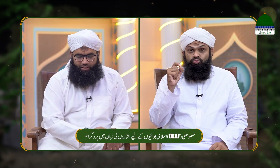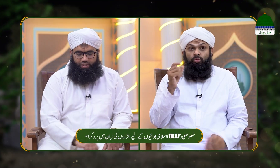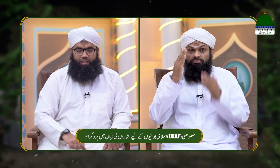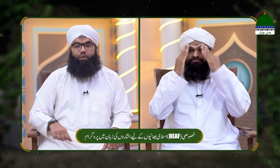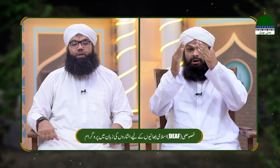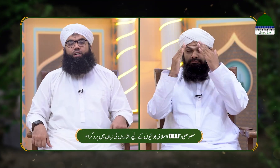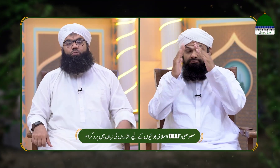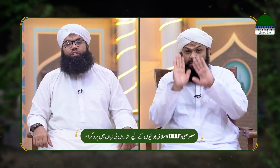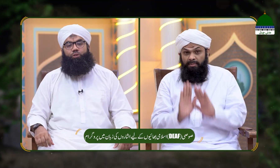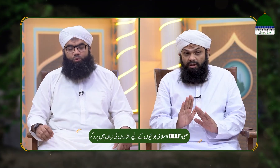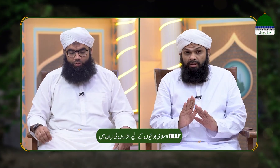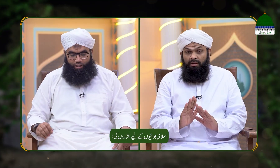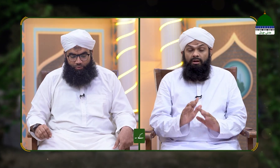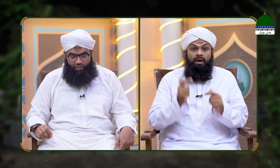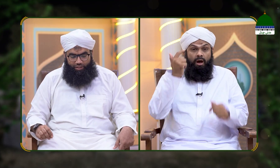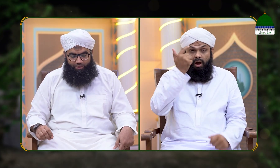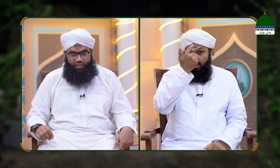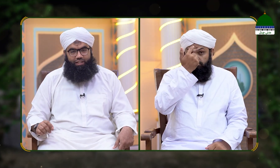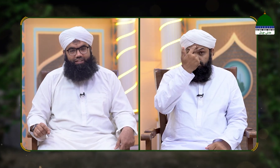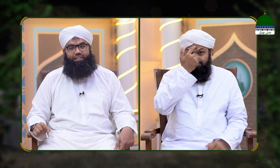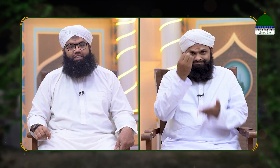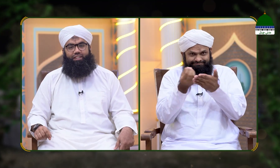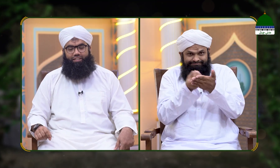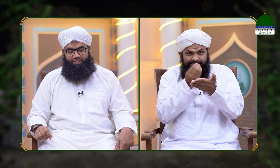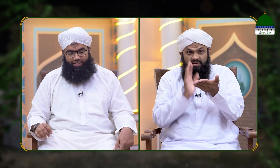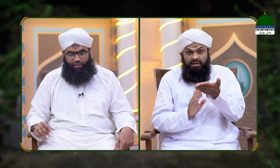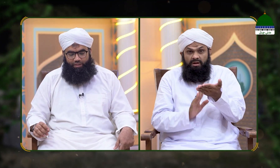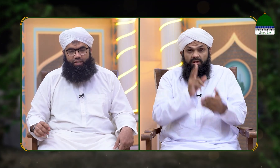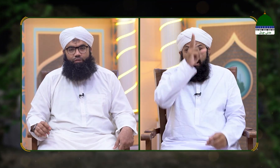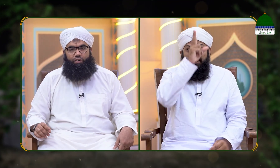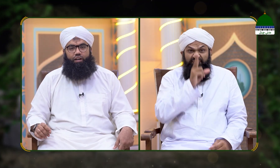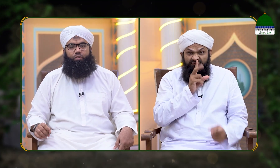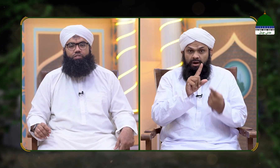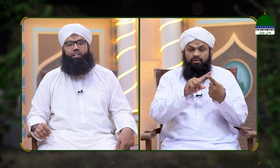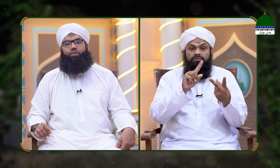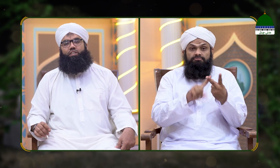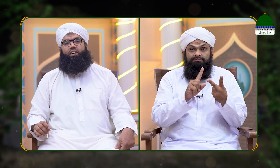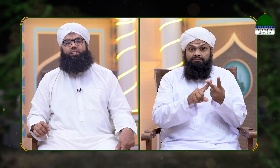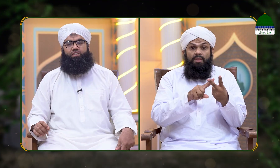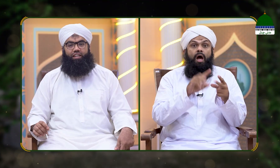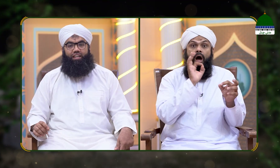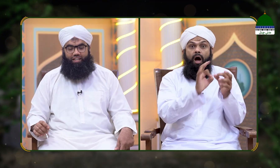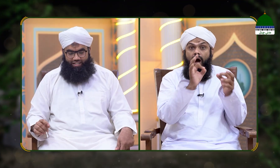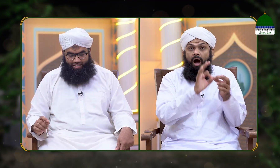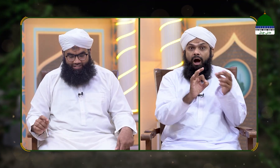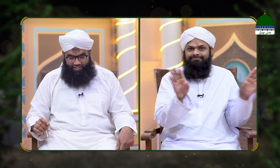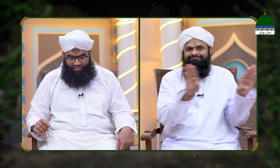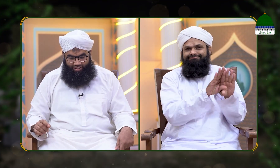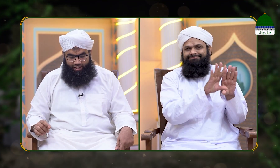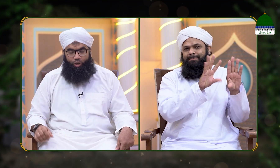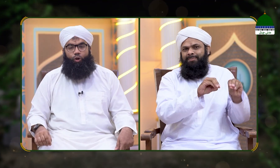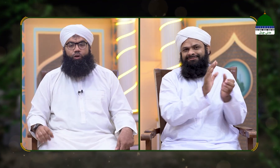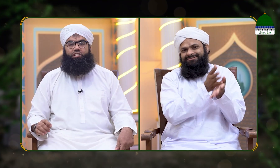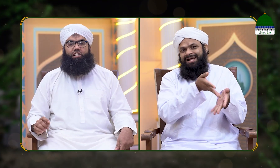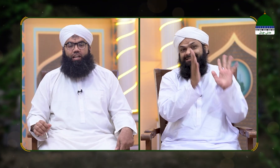پڑھا اللہ پاک اس کی دونوں آنکھوں کے درمیان لکھ دیتا ہے کہ یہ بندہ نفاق اور جہنم کی آگ سے آزاد